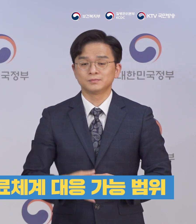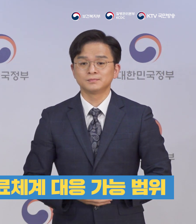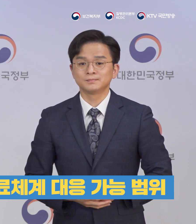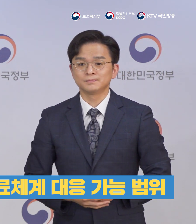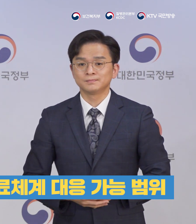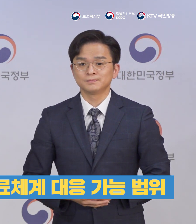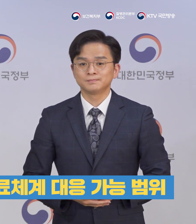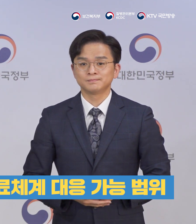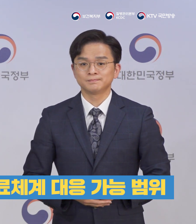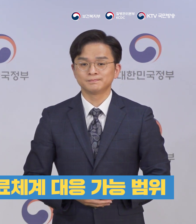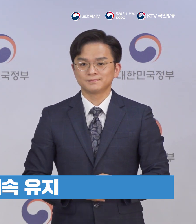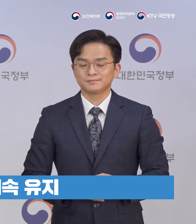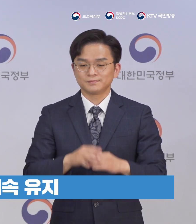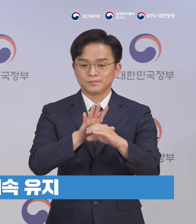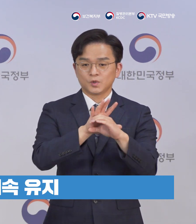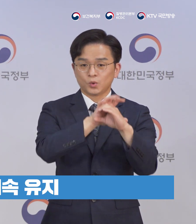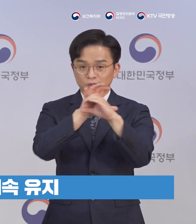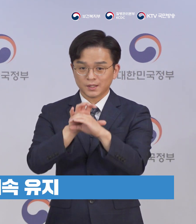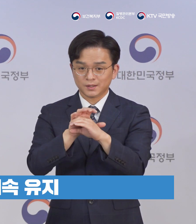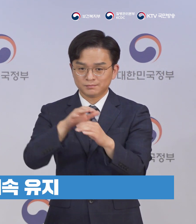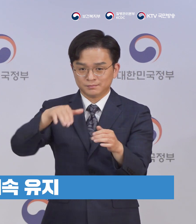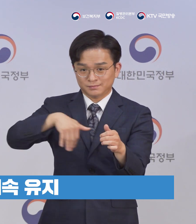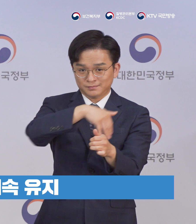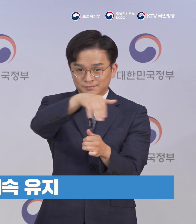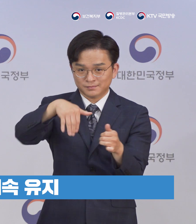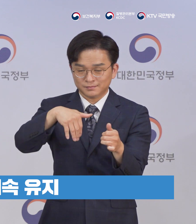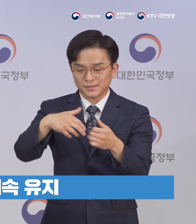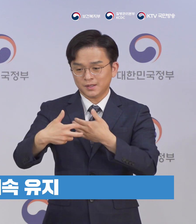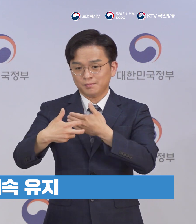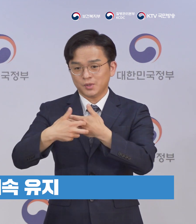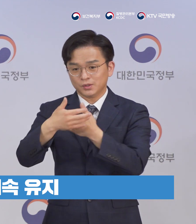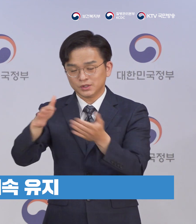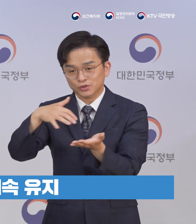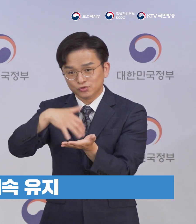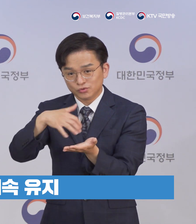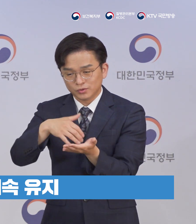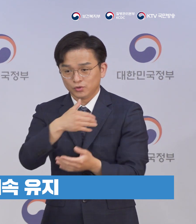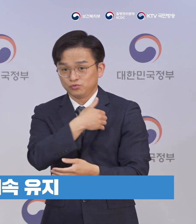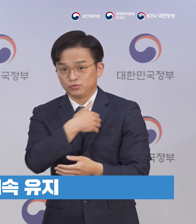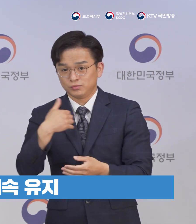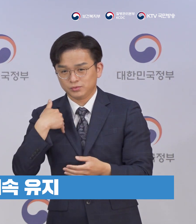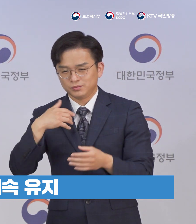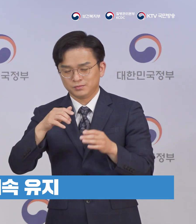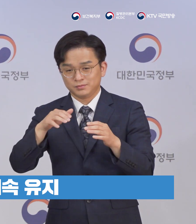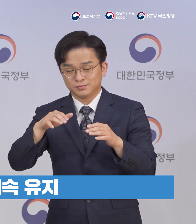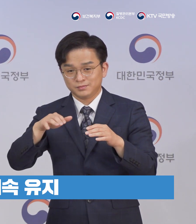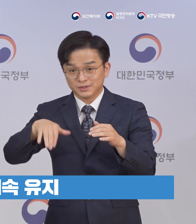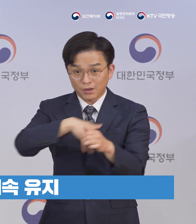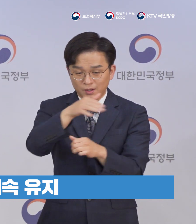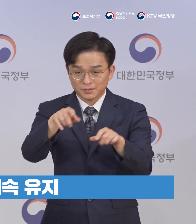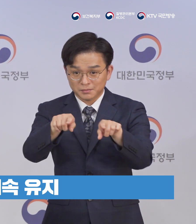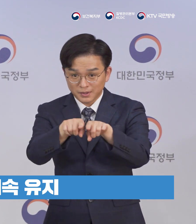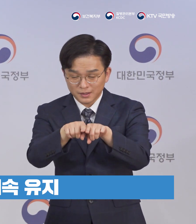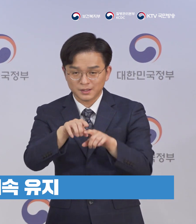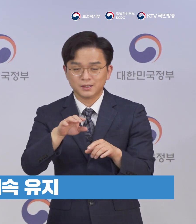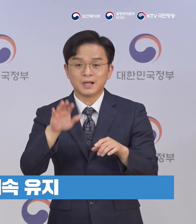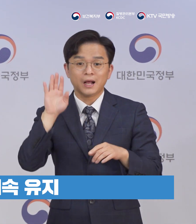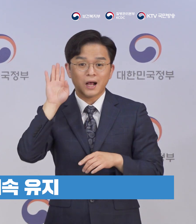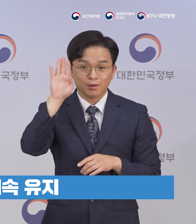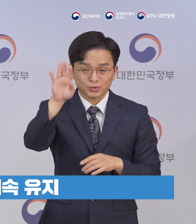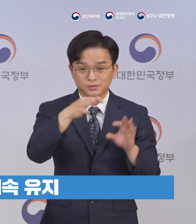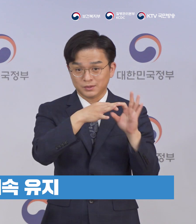있는 것으로 분석됩니다. 코로나19 발생 상황과 의료체계 여력을 고려할 때 생활 속 거리두기